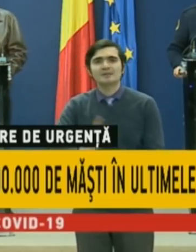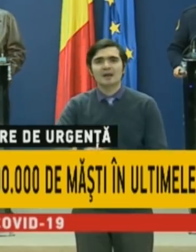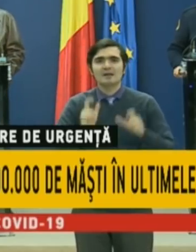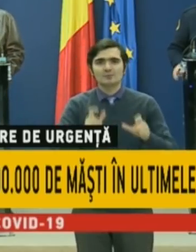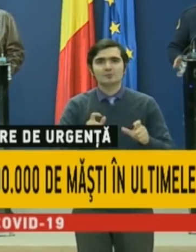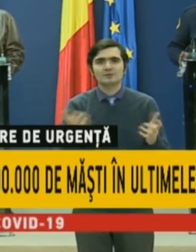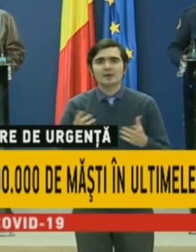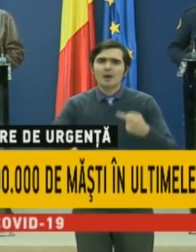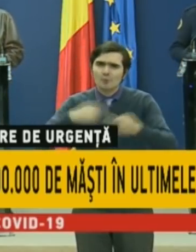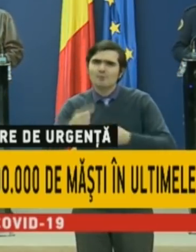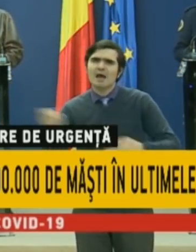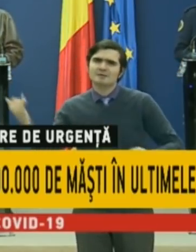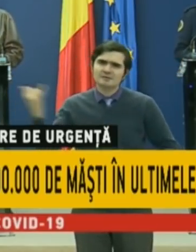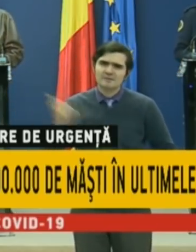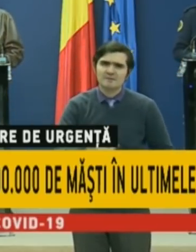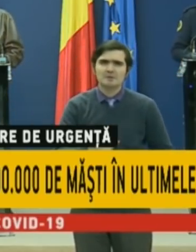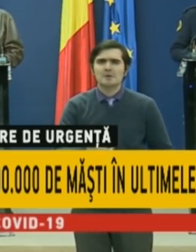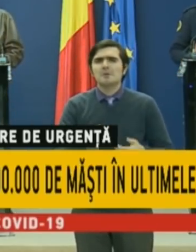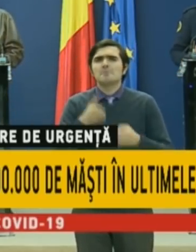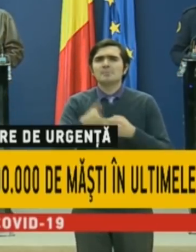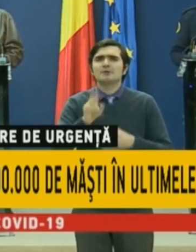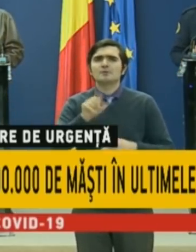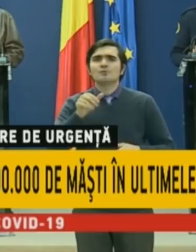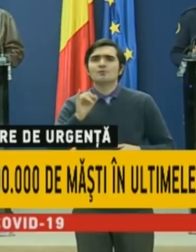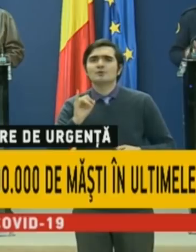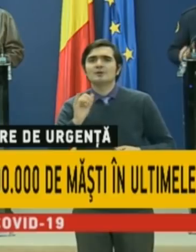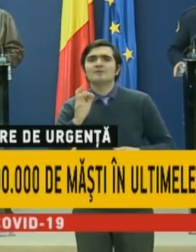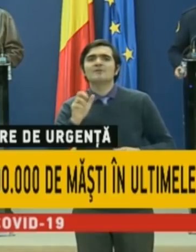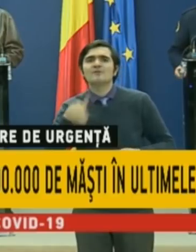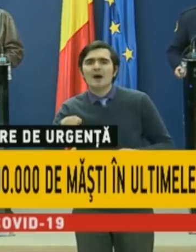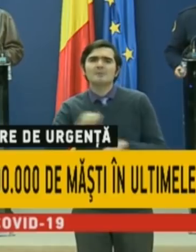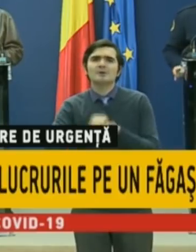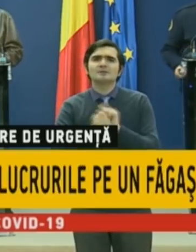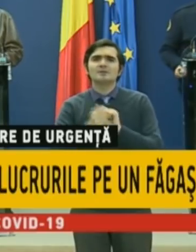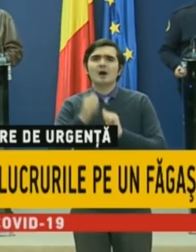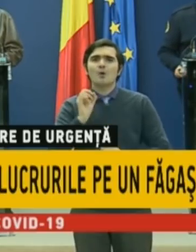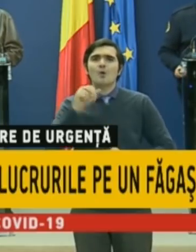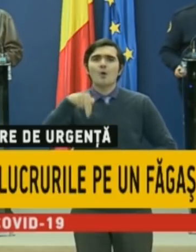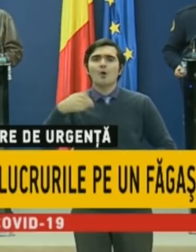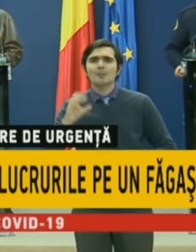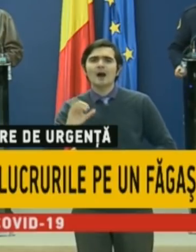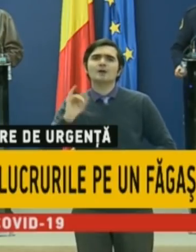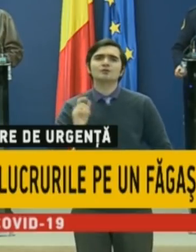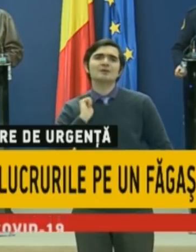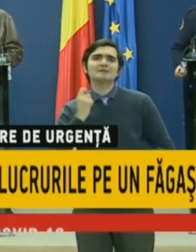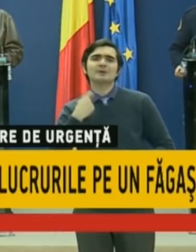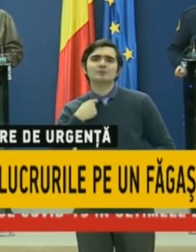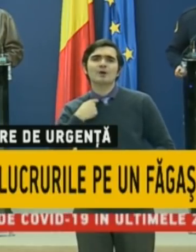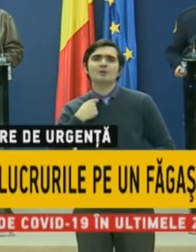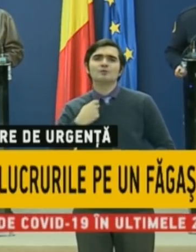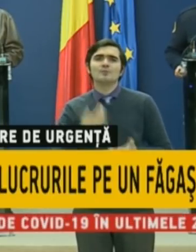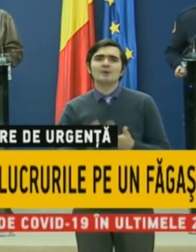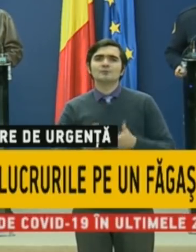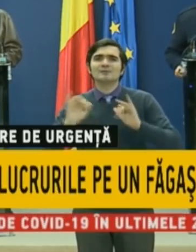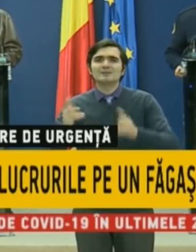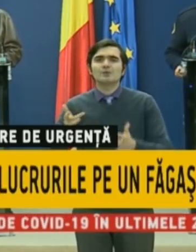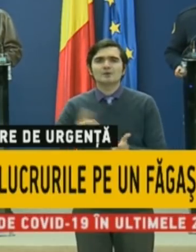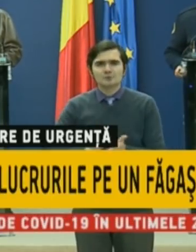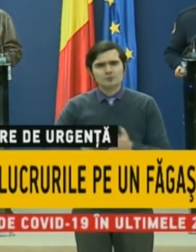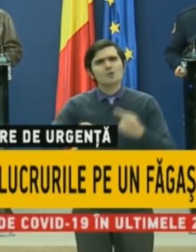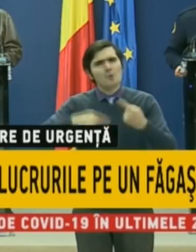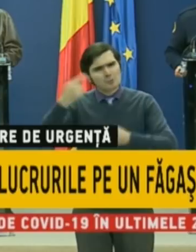care sunt pe drum, fie prin Unifarm, fie prin ONAC și Inspectoratul General pentru Situații de Urgență și